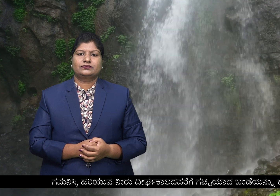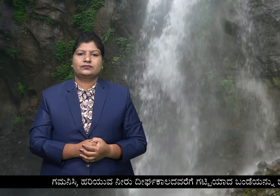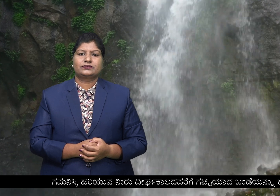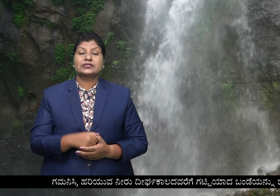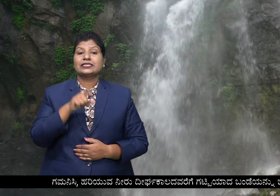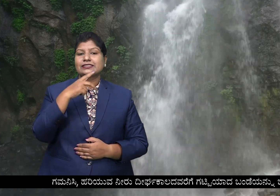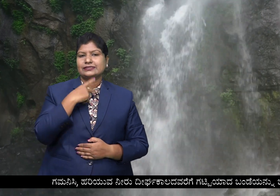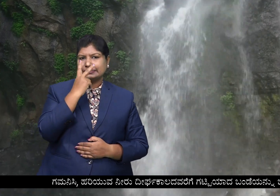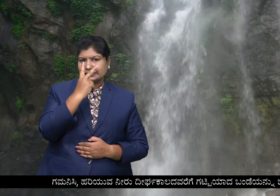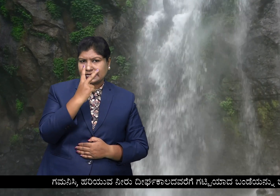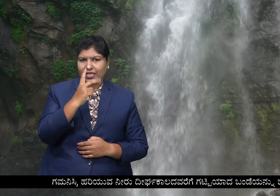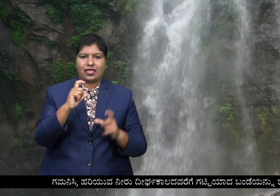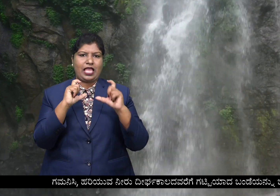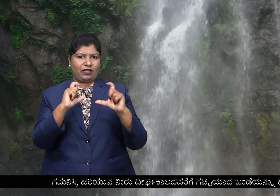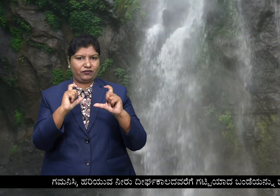ಗಮನಿಸಿ,